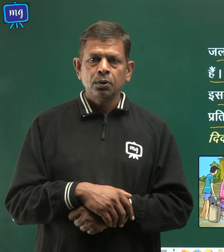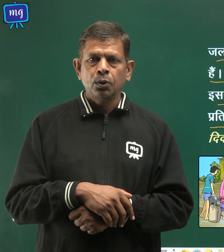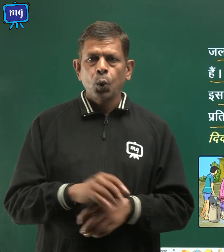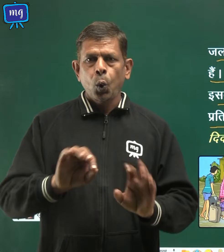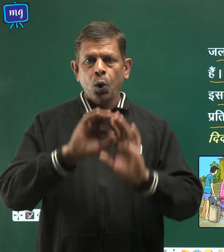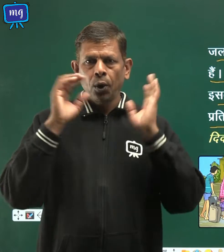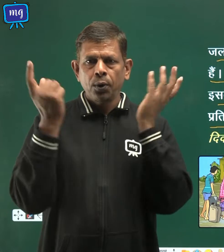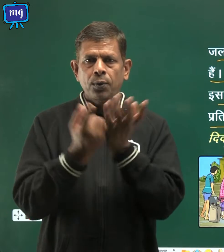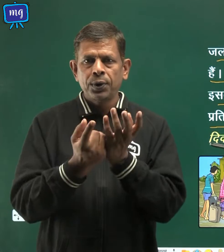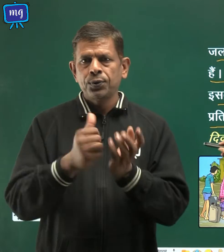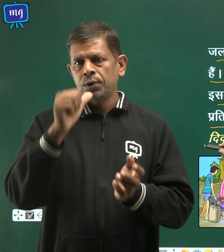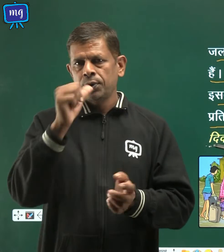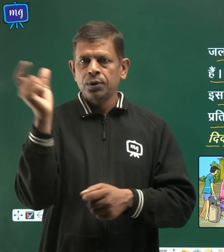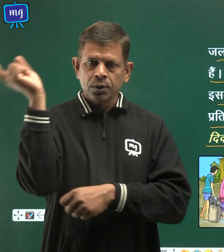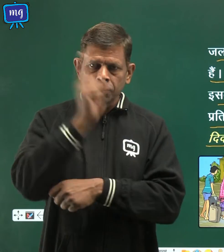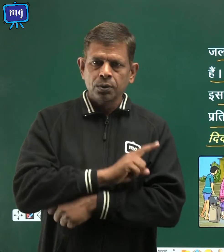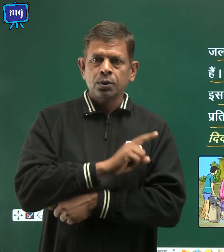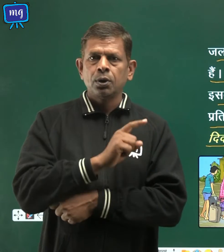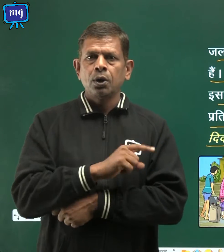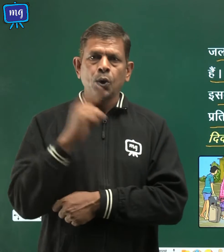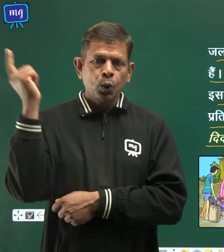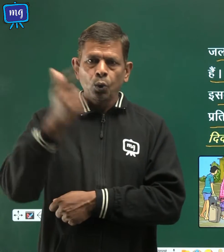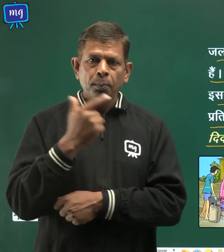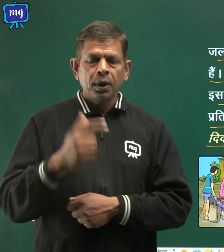विश्व जल दिवस के रूप में